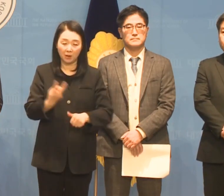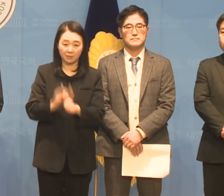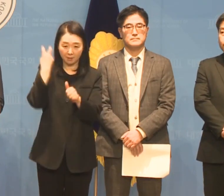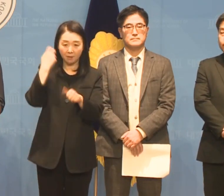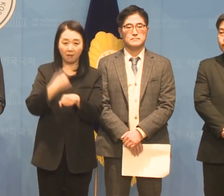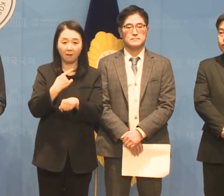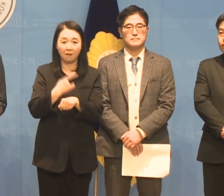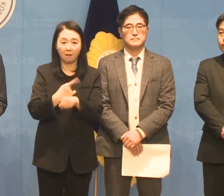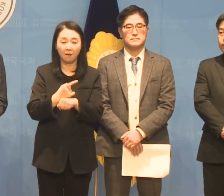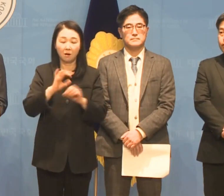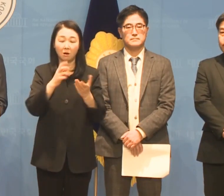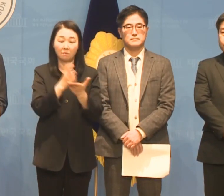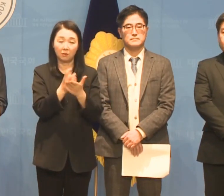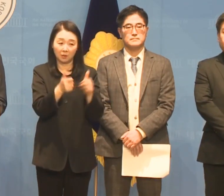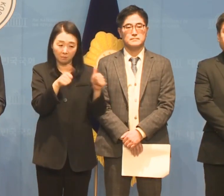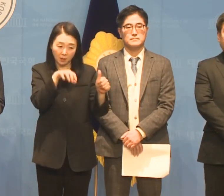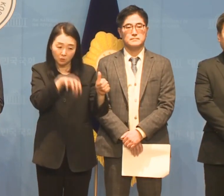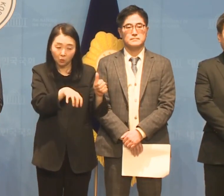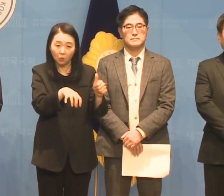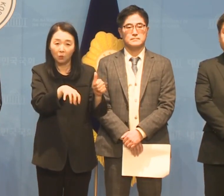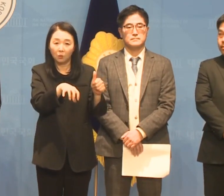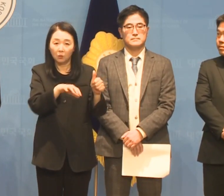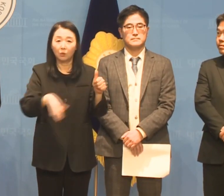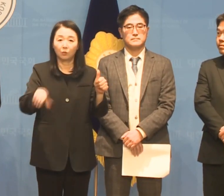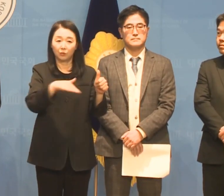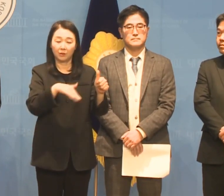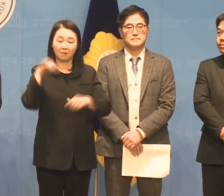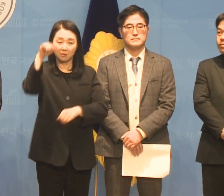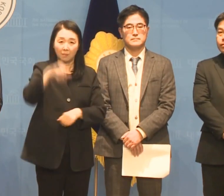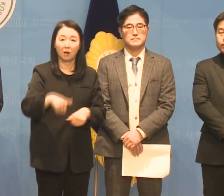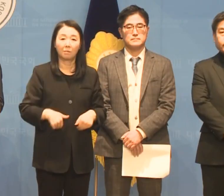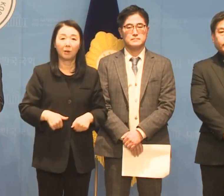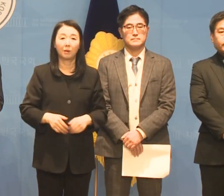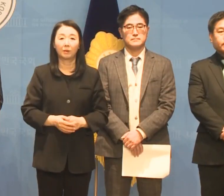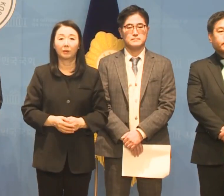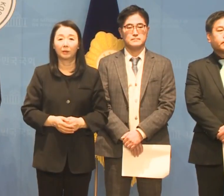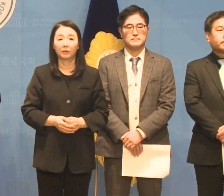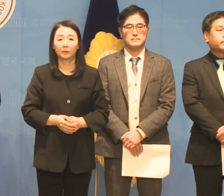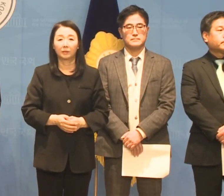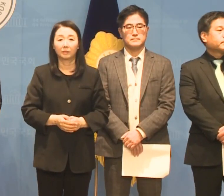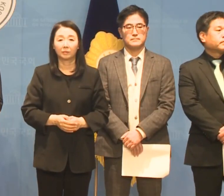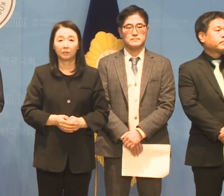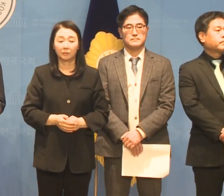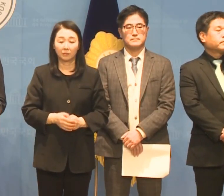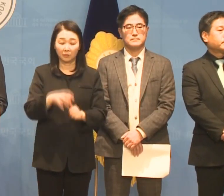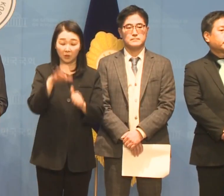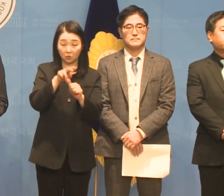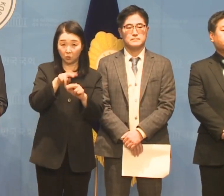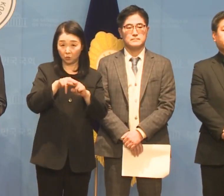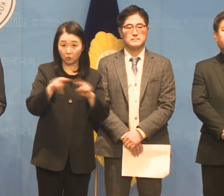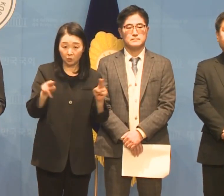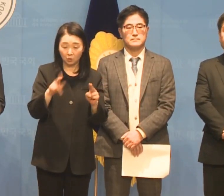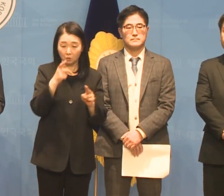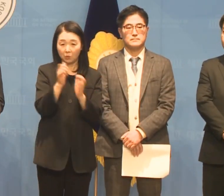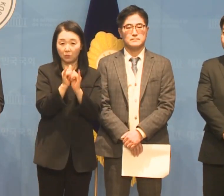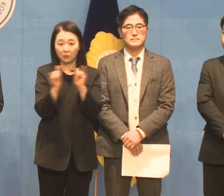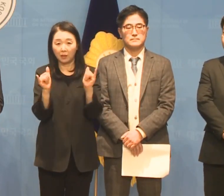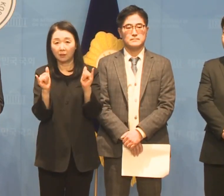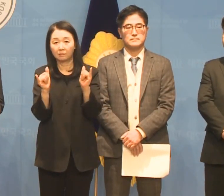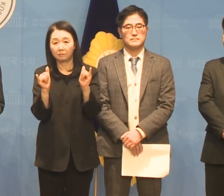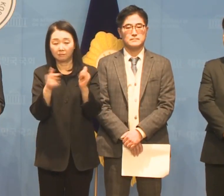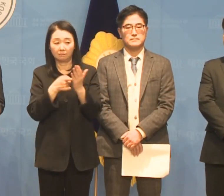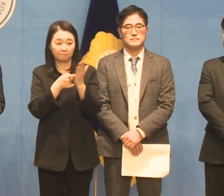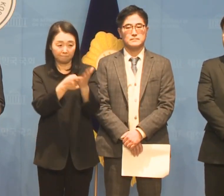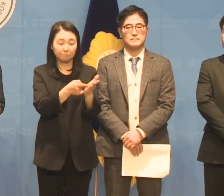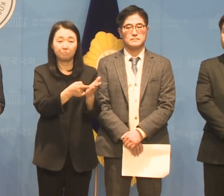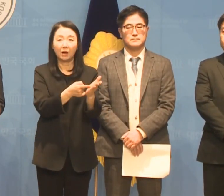된다고 헌법재판소에서 저희들이 집회를 해야 될 것 같습니다. 구속 취소는 변호사들이 신청을